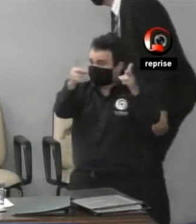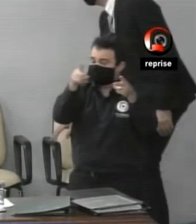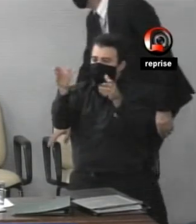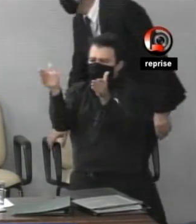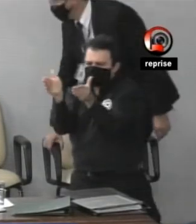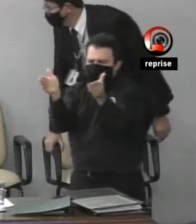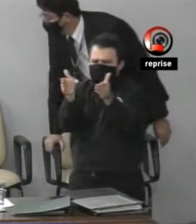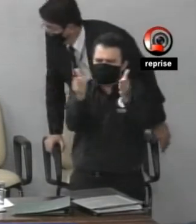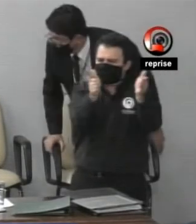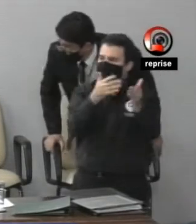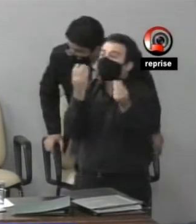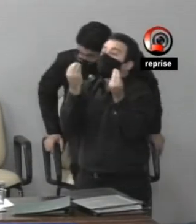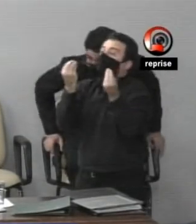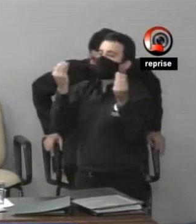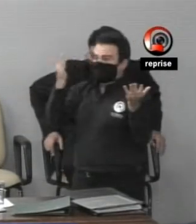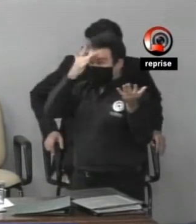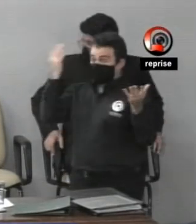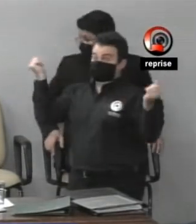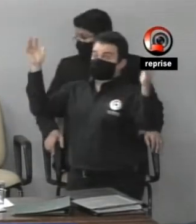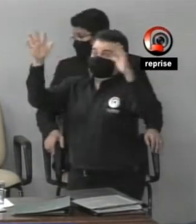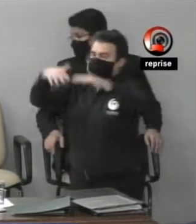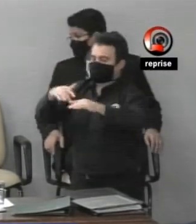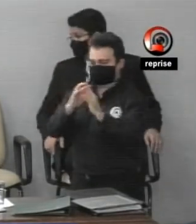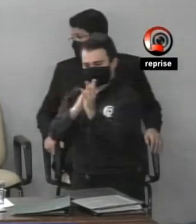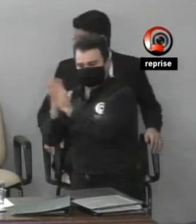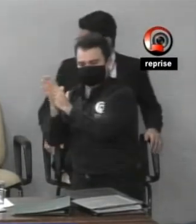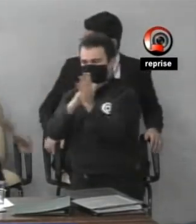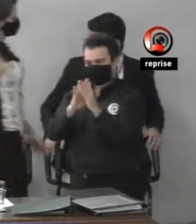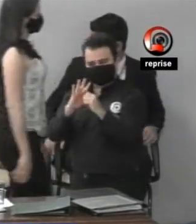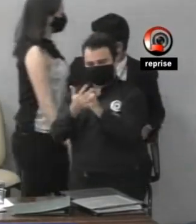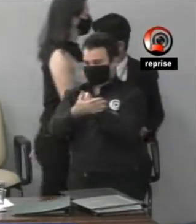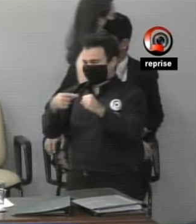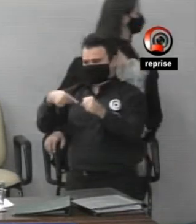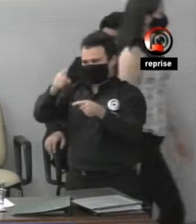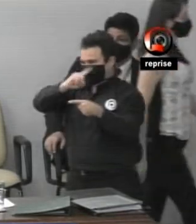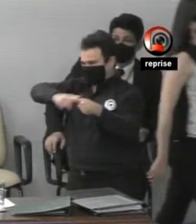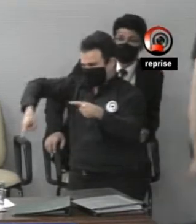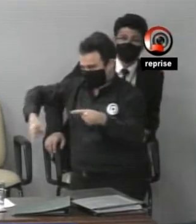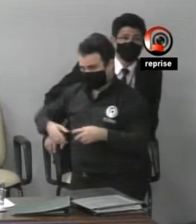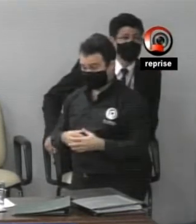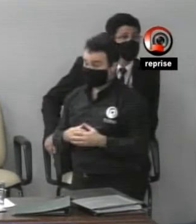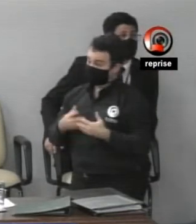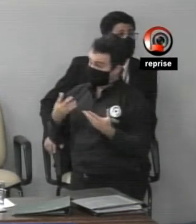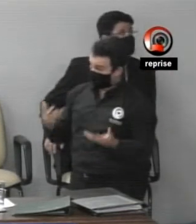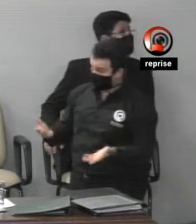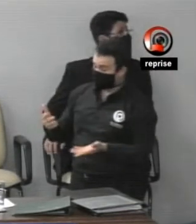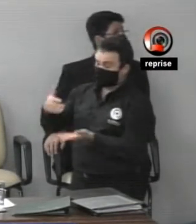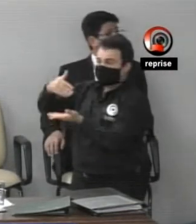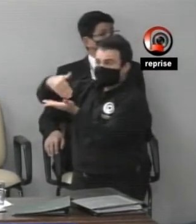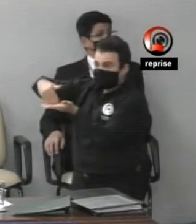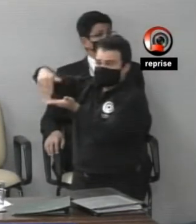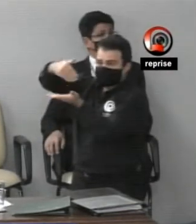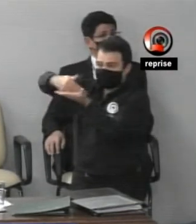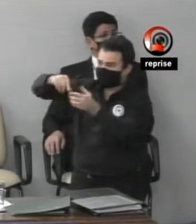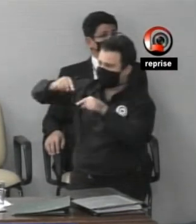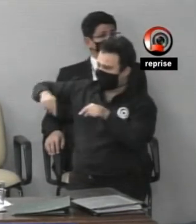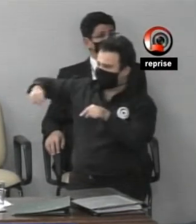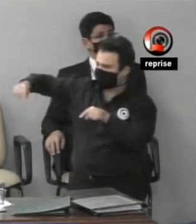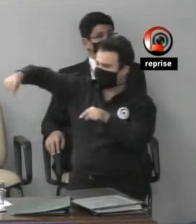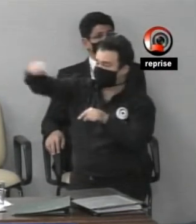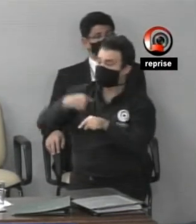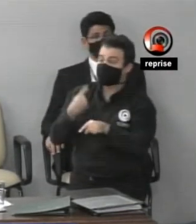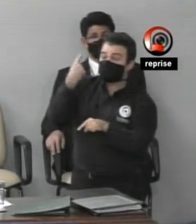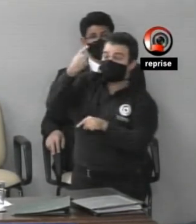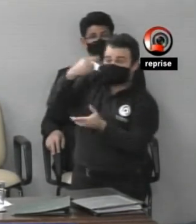AVCB. E aí, então, com o apoio de inúmeras secretarias, porque não foi uma força-tarefa só da Secretaria